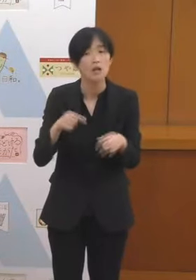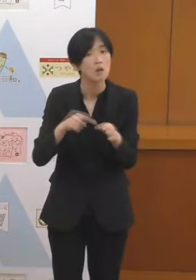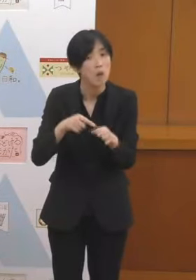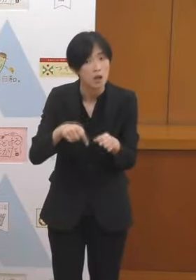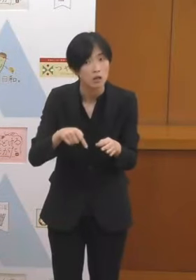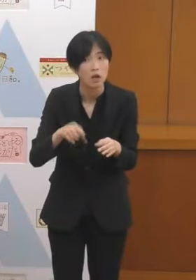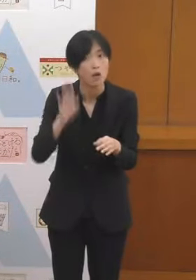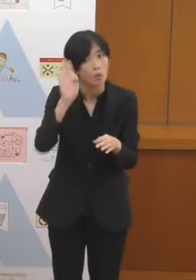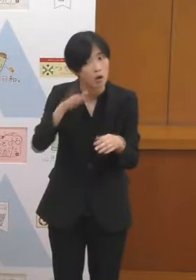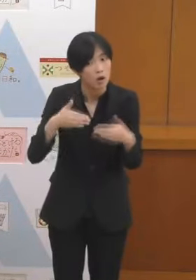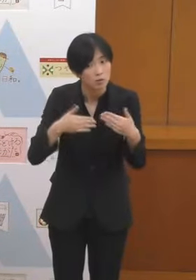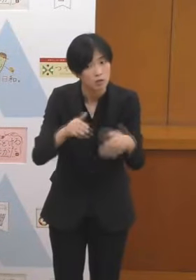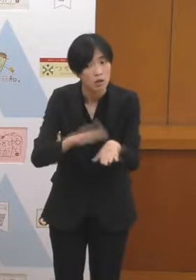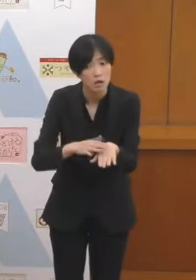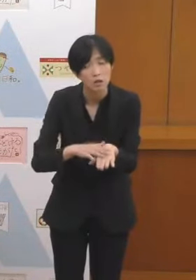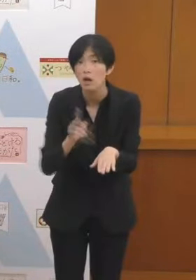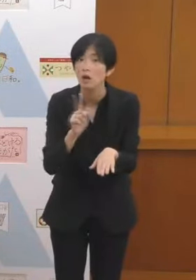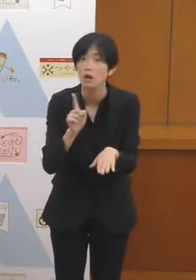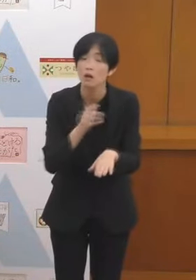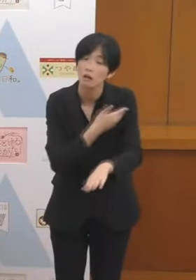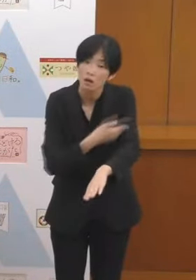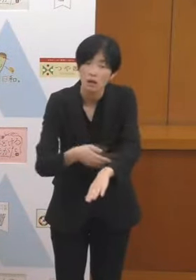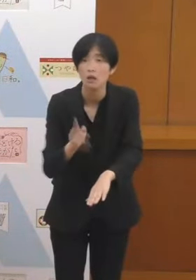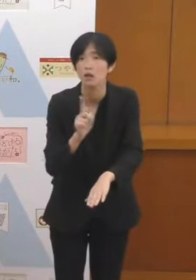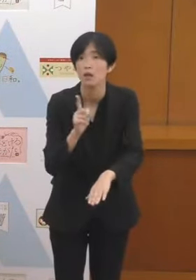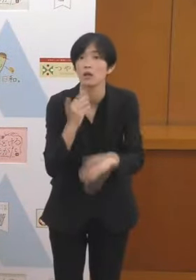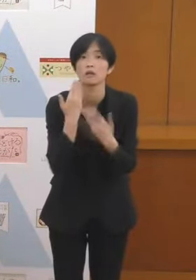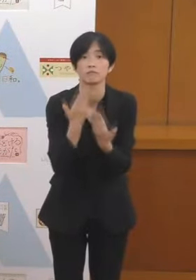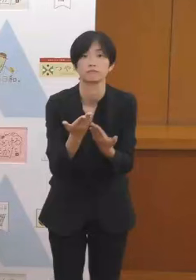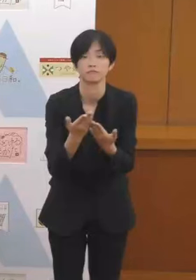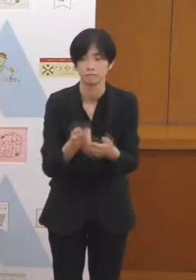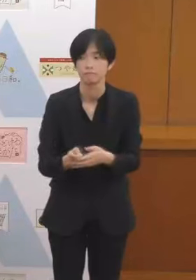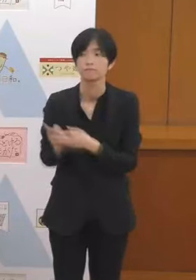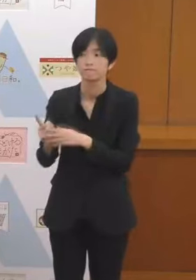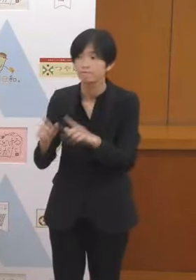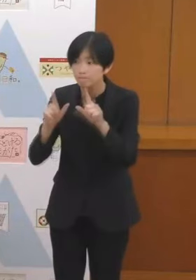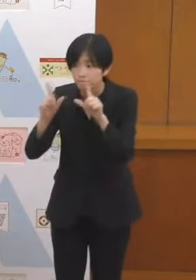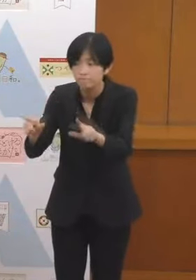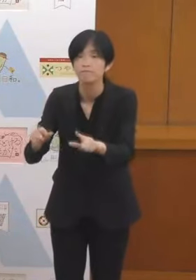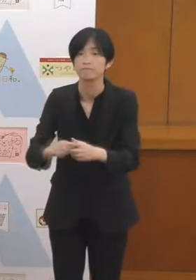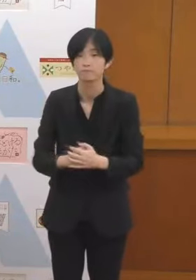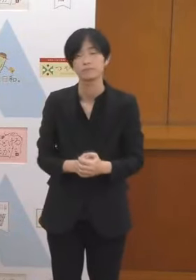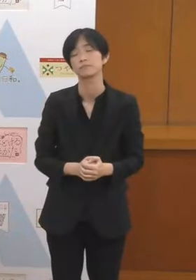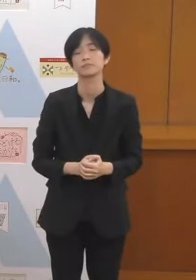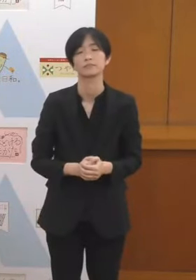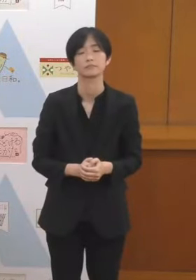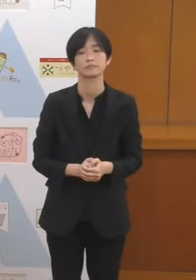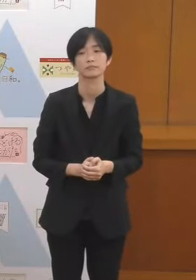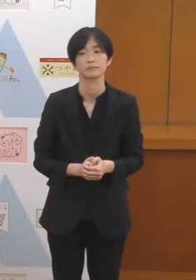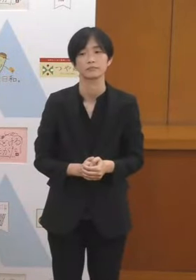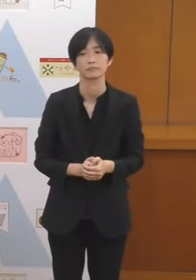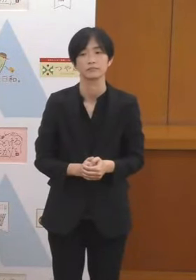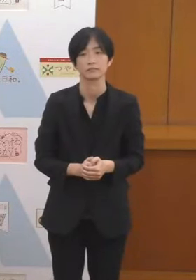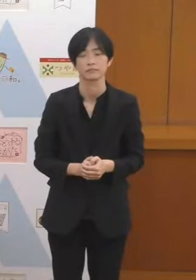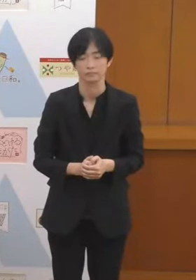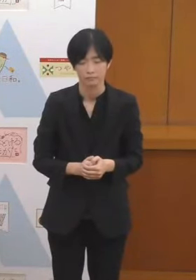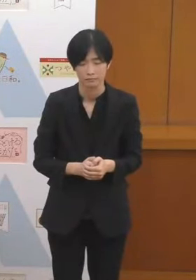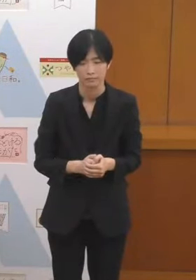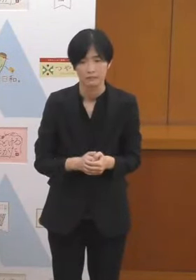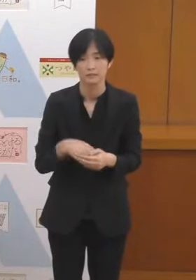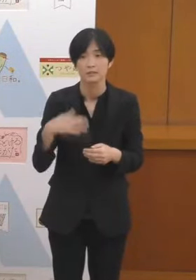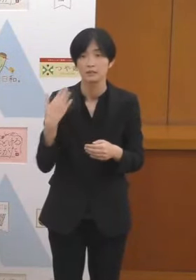進め方になっていくでしょうかドの決闘っていうのはえそうですねあの先ほど申し上げたような様々